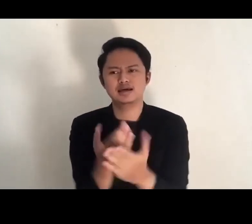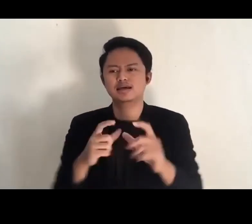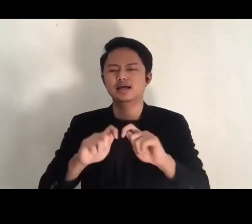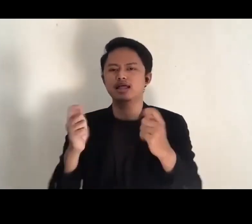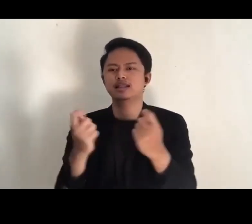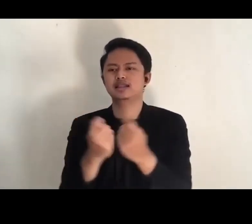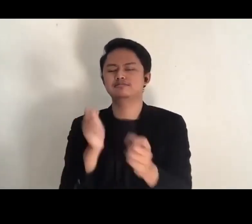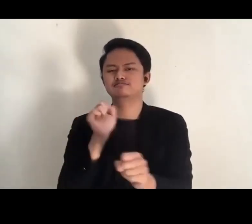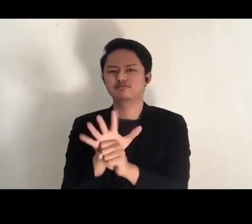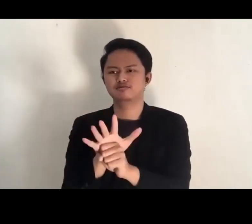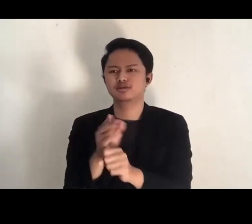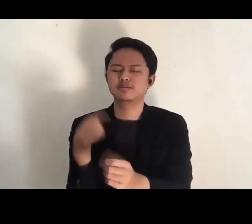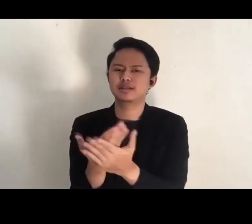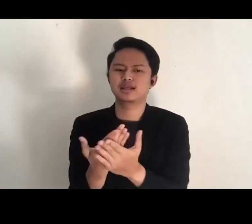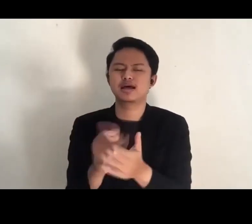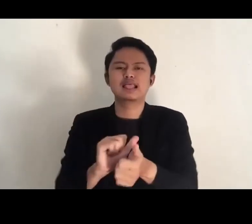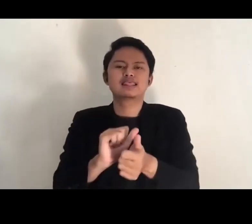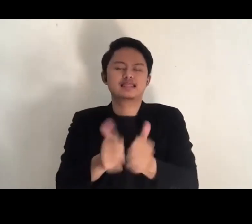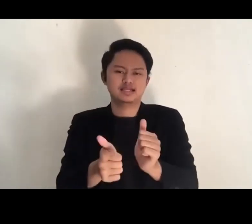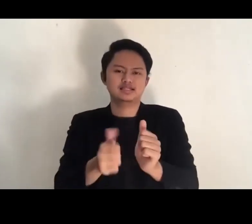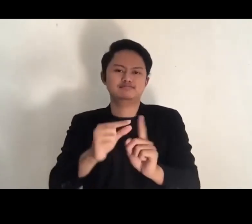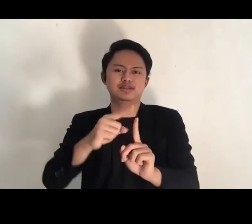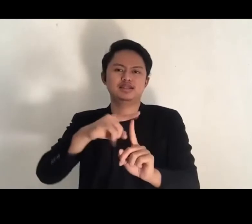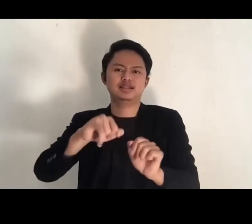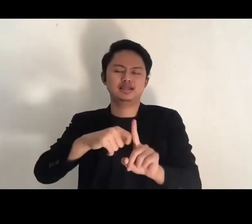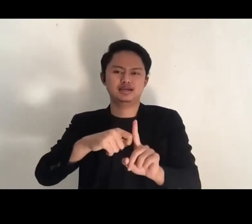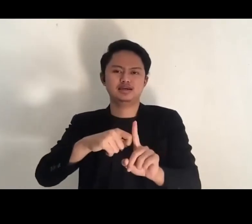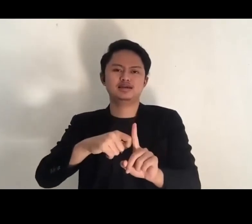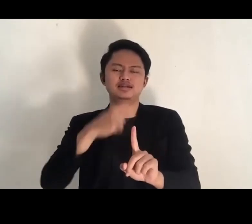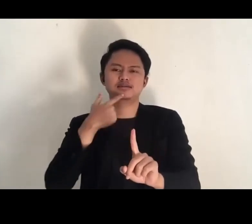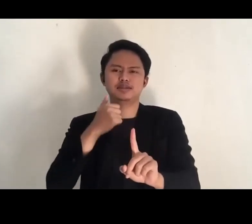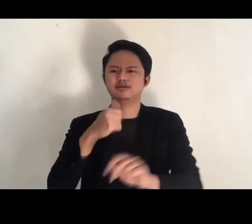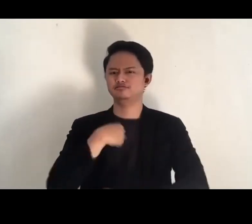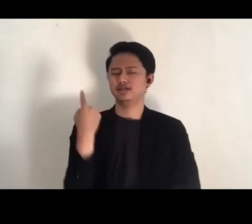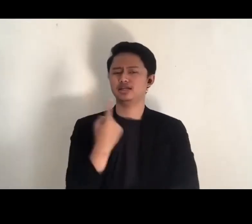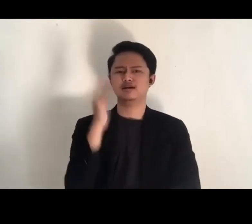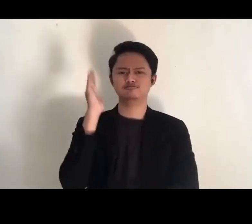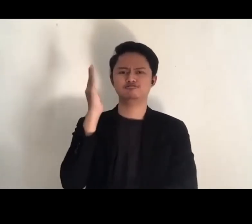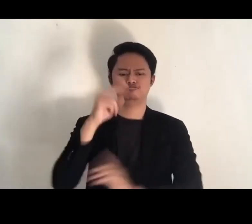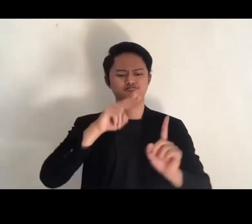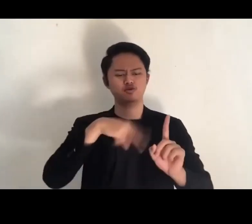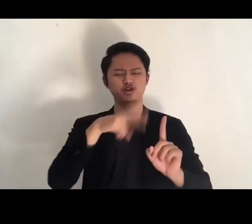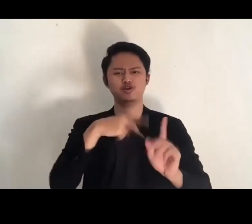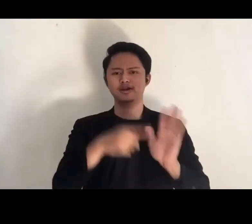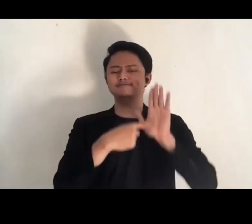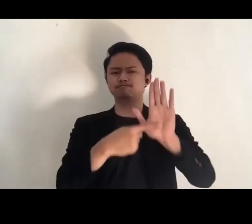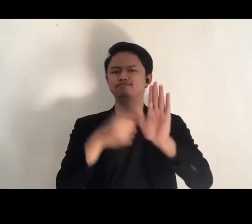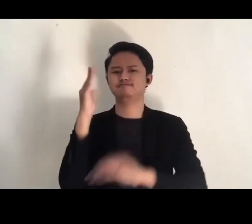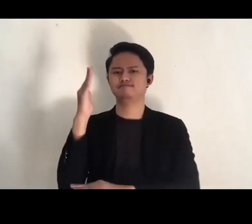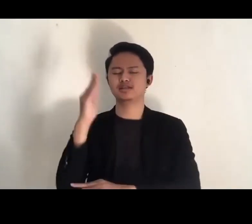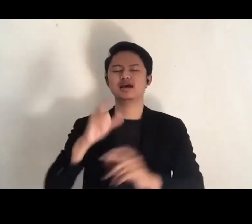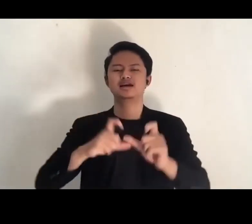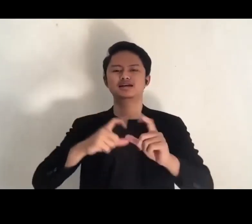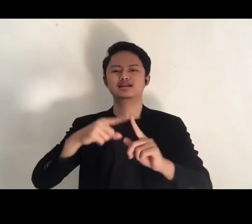melakukan uji petik terhadap hasil diseminasi, hasil monitoring yang telah kami laksanakan. Dan hasil uji petik